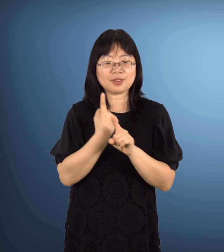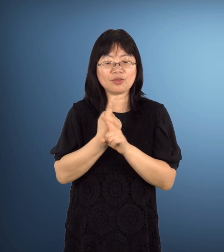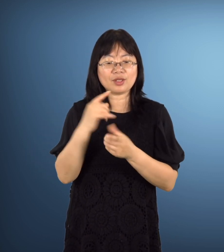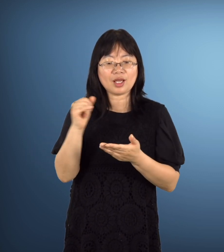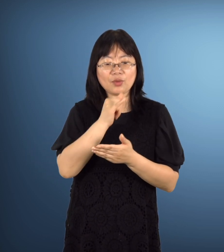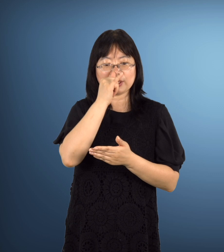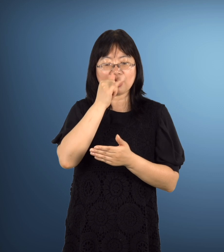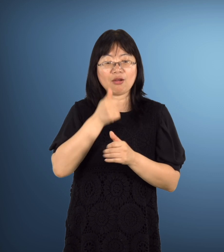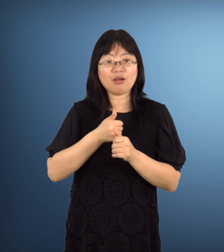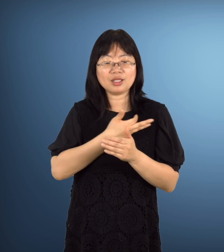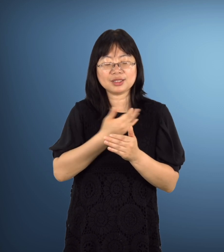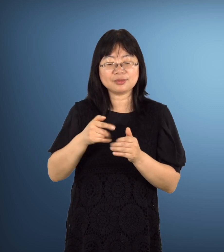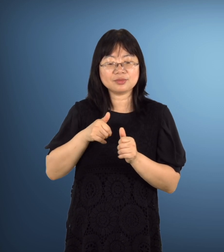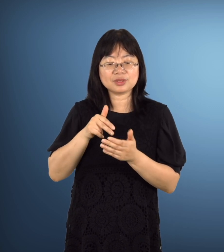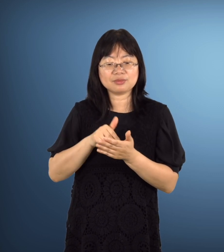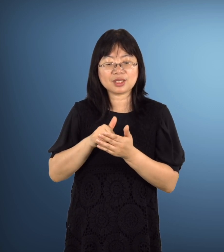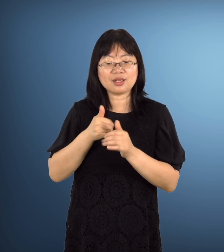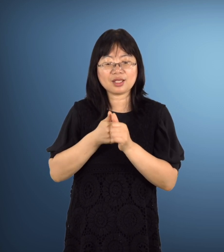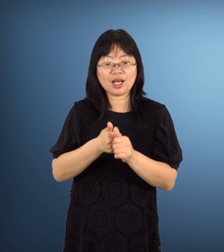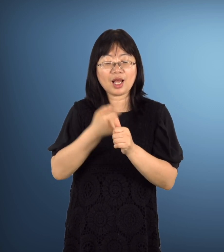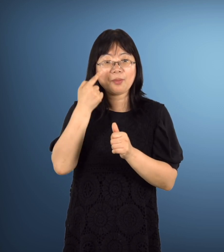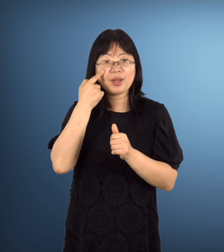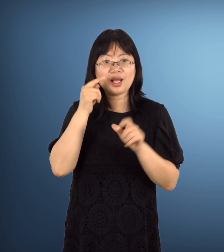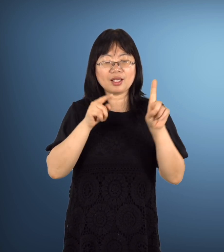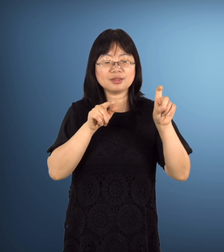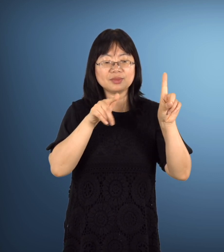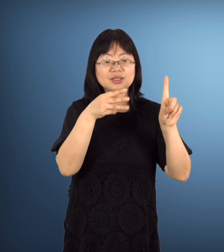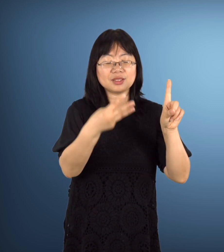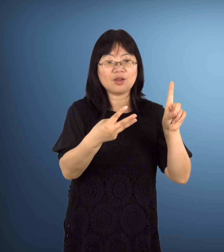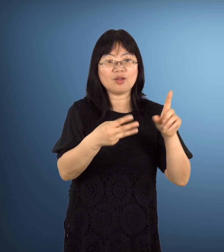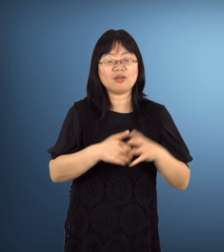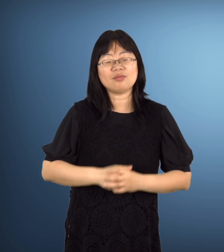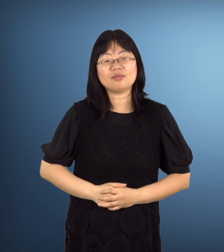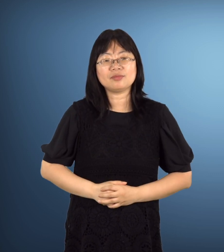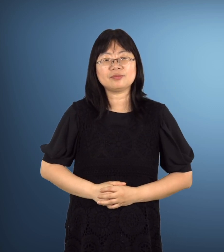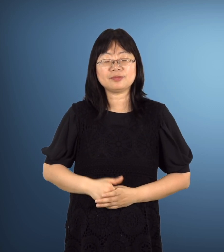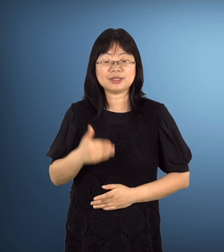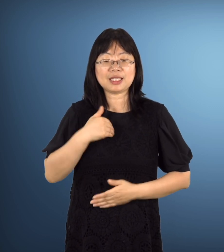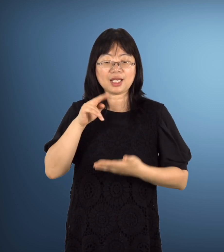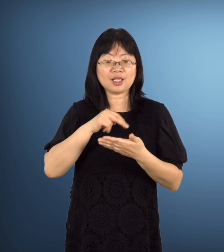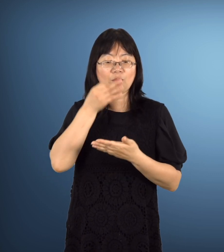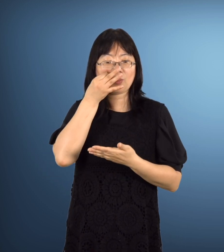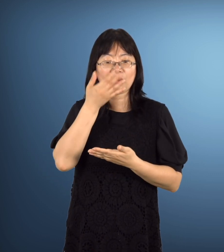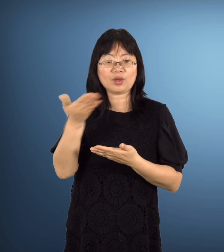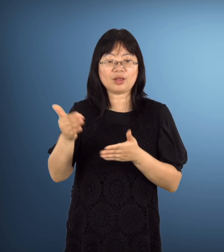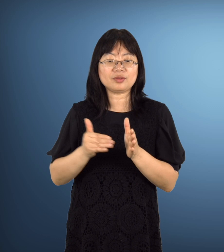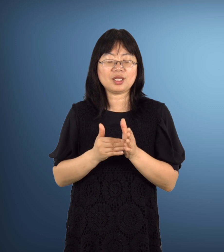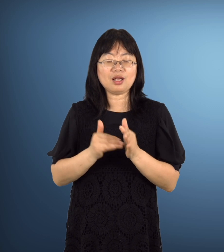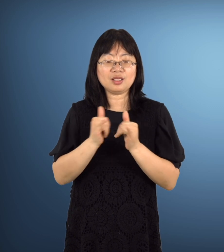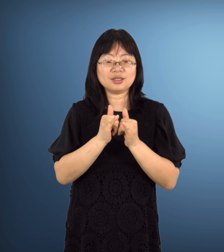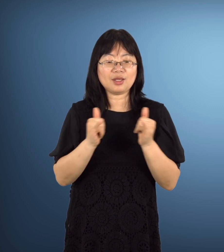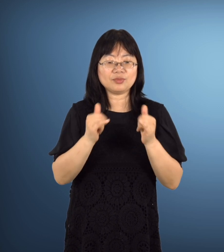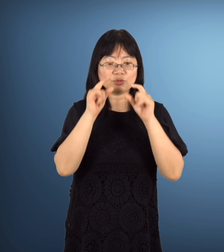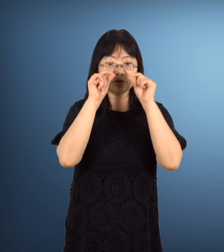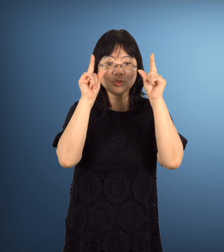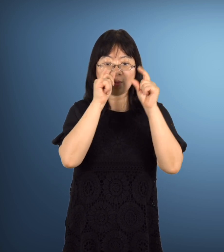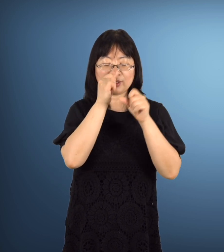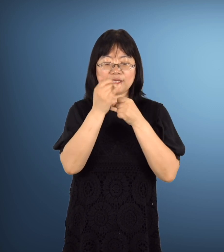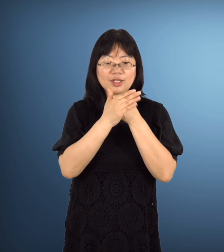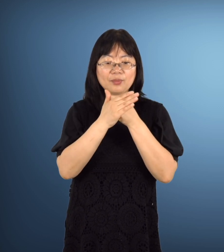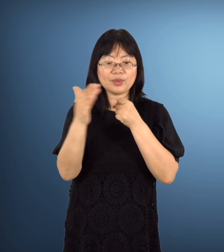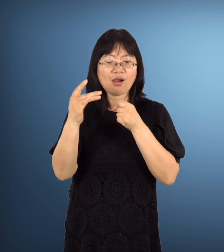갖고 있는가 흐름을 한번 쫓아가 보세요. 11절 제가 읽습니다. 사람들이 눈을 뜨니까